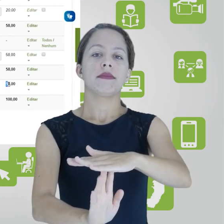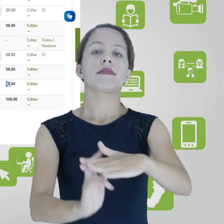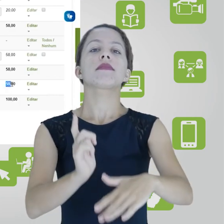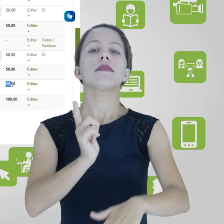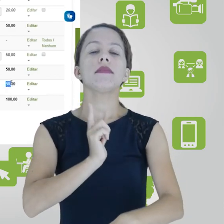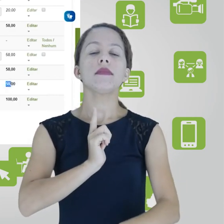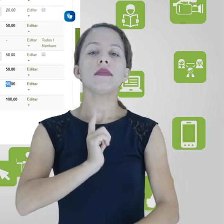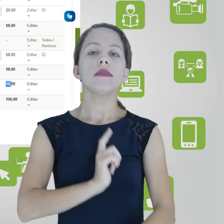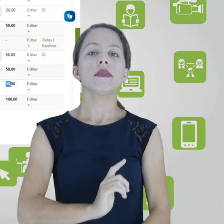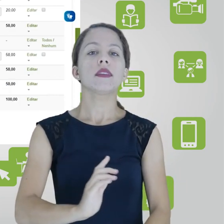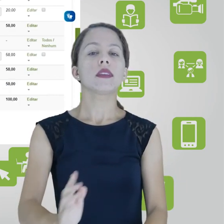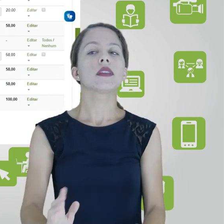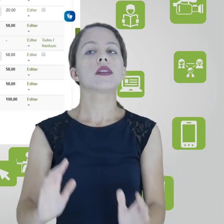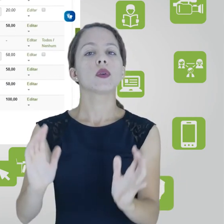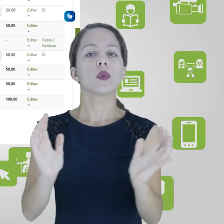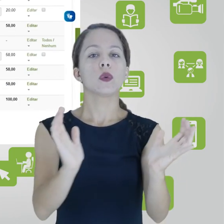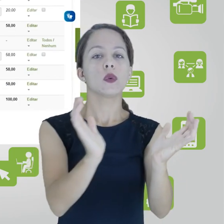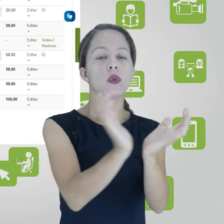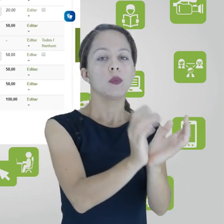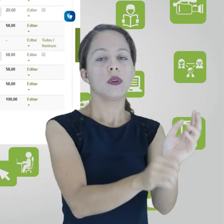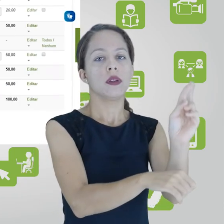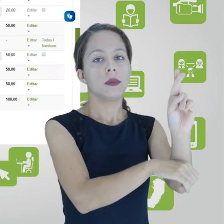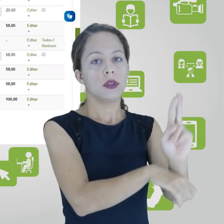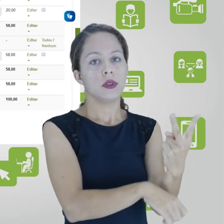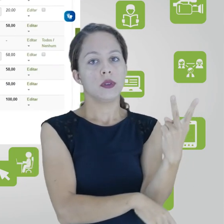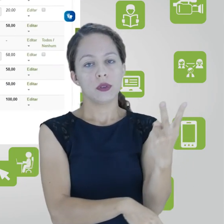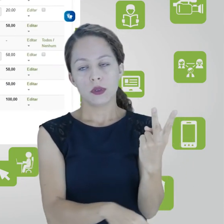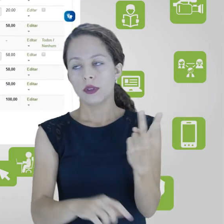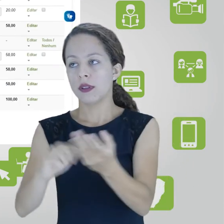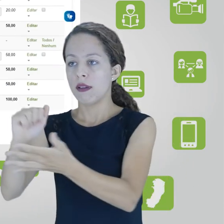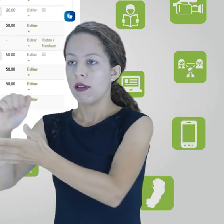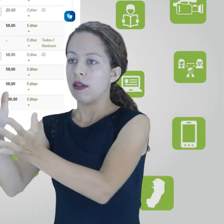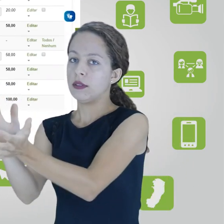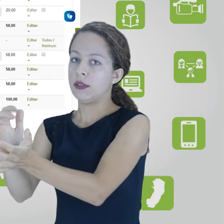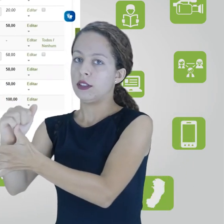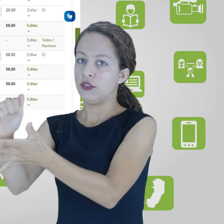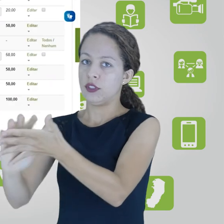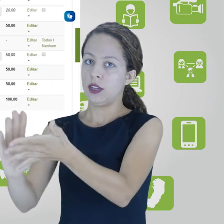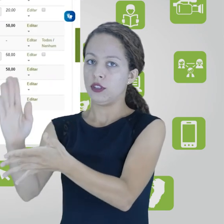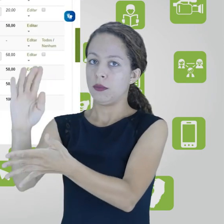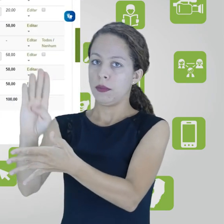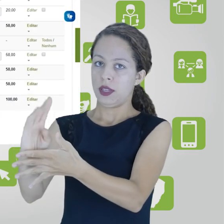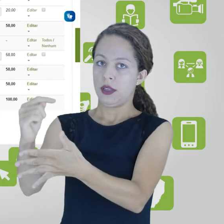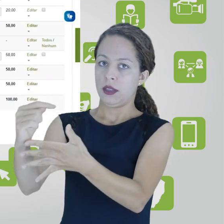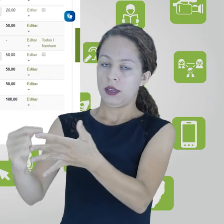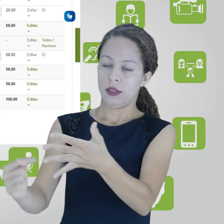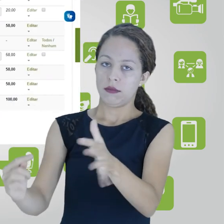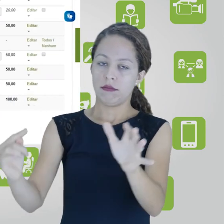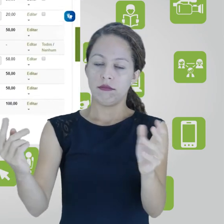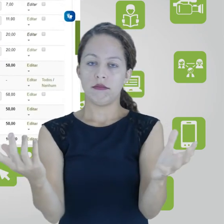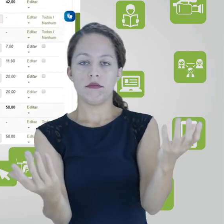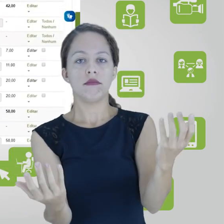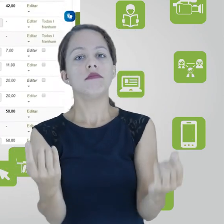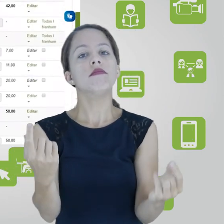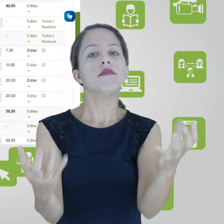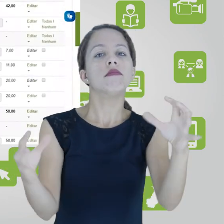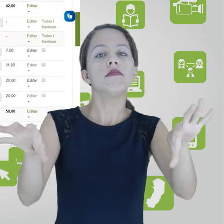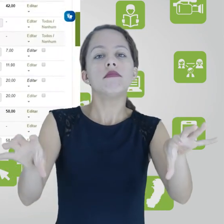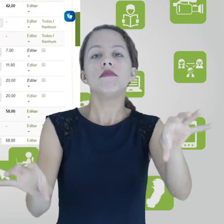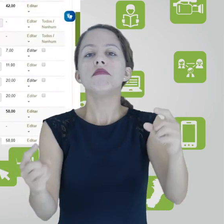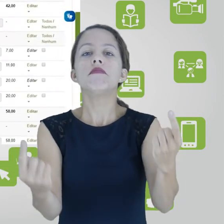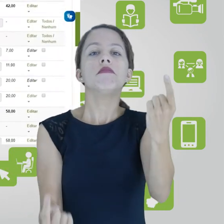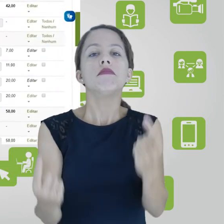com 58. É a maior nota que ele vai pegar. Então, ele vai pegar a maior nota entre a categoria Recuperação 2 e a